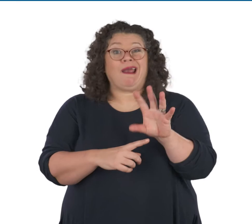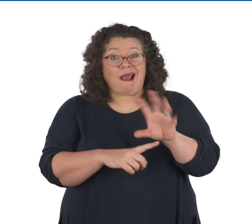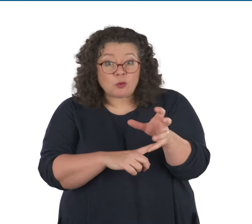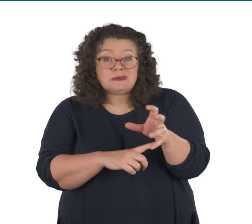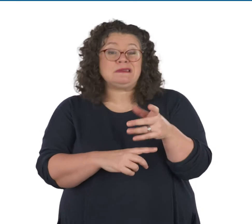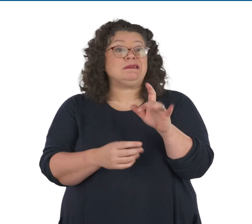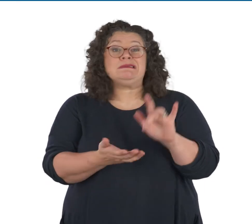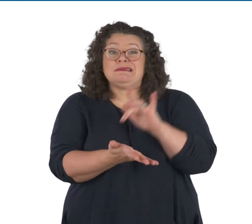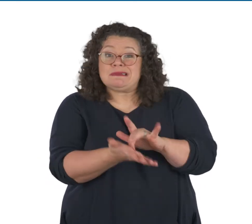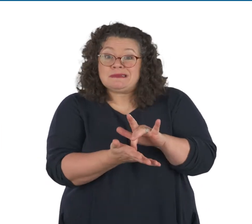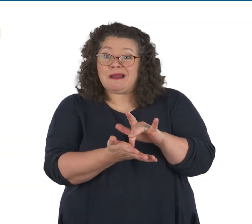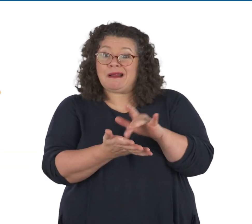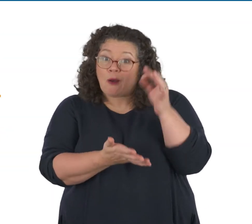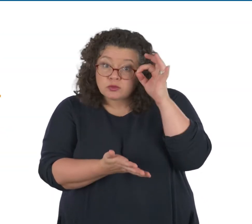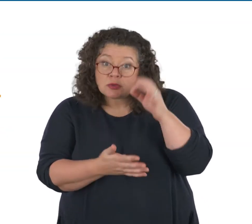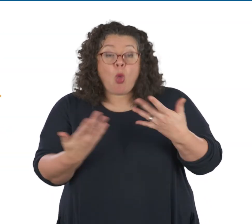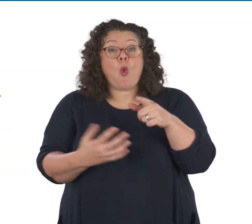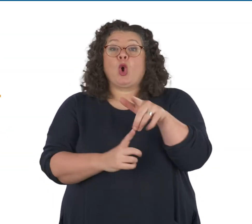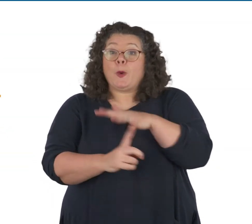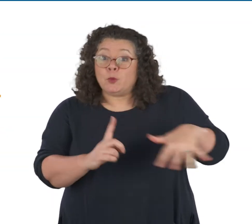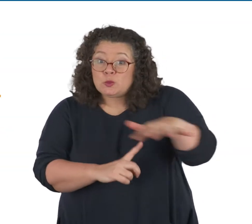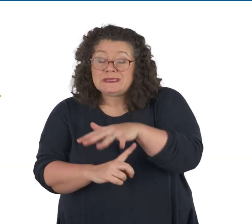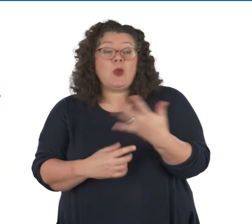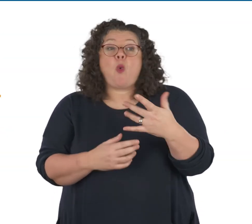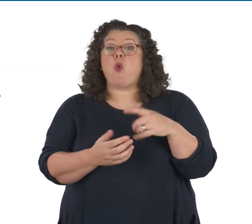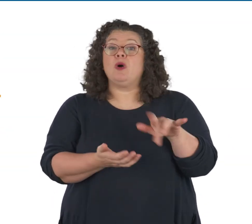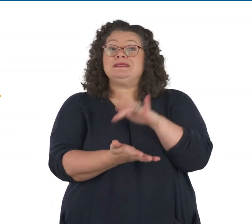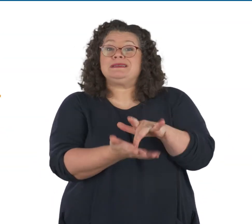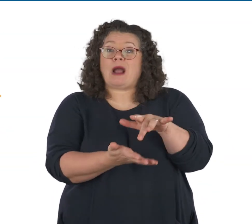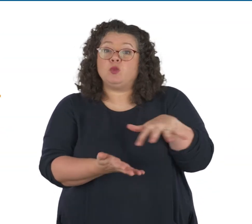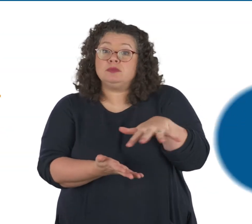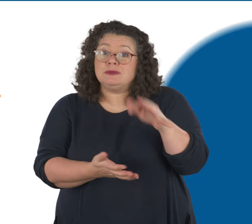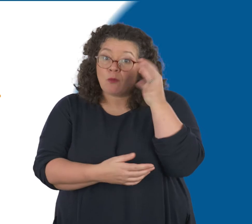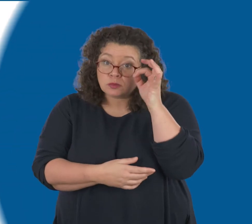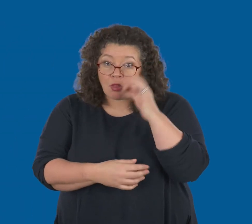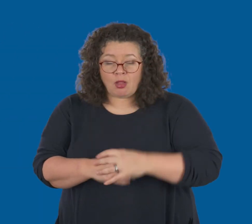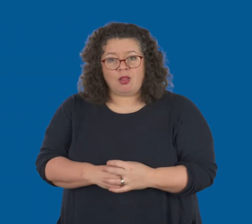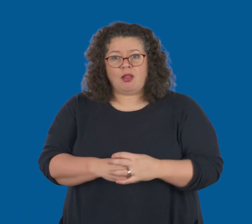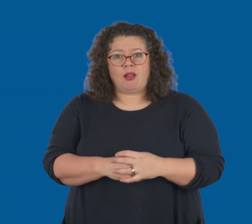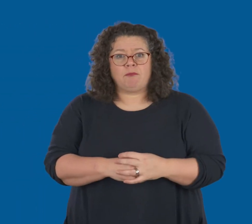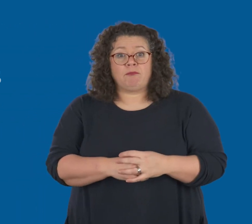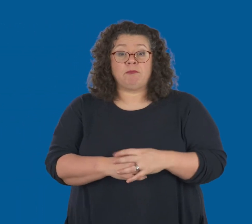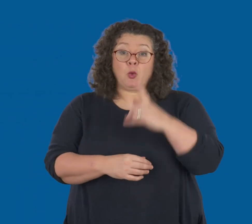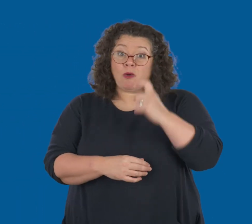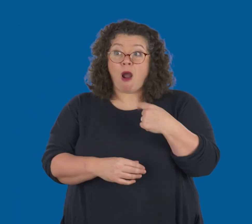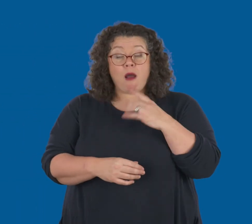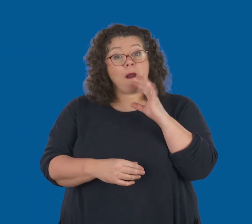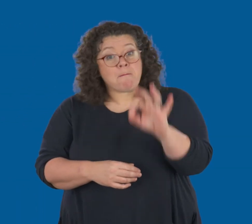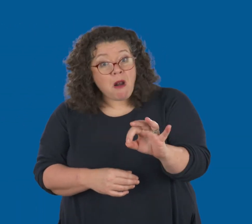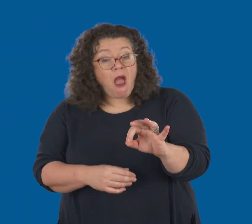bwrdeistref, sir neu ddinas, neu eich cyngor cymuned neu dref. Gallwch wneud cais p'na ydych yn